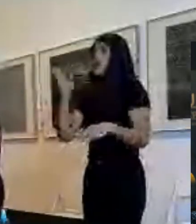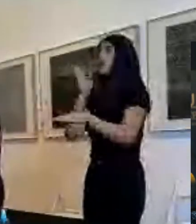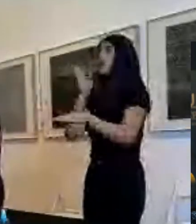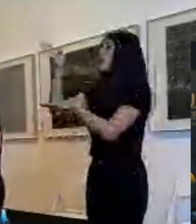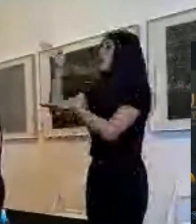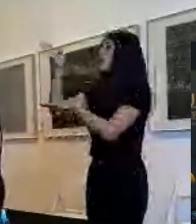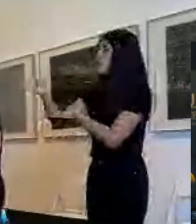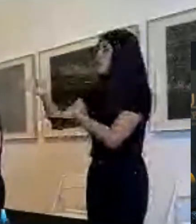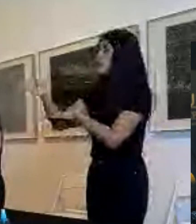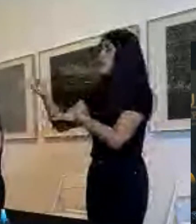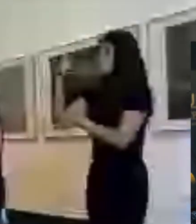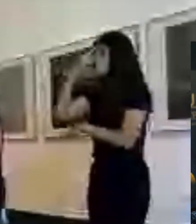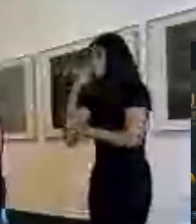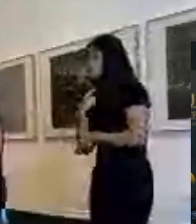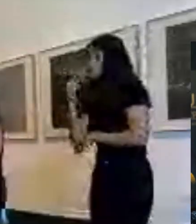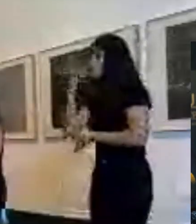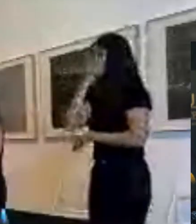Artes.